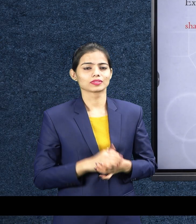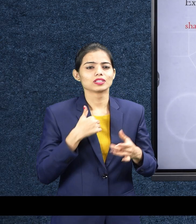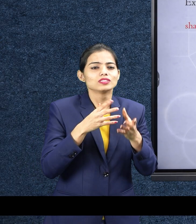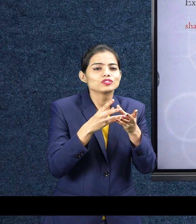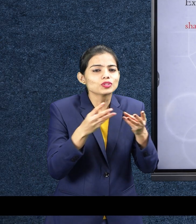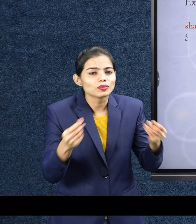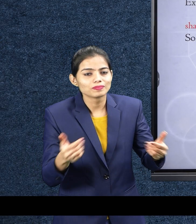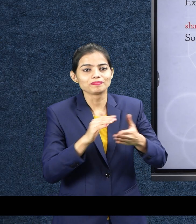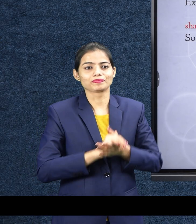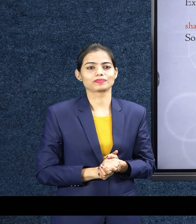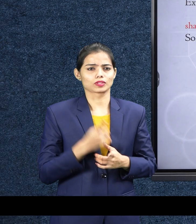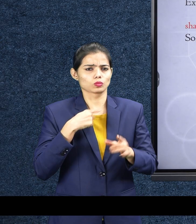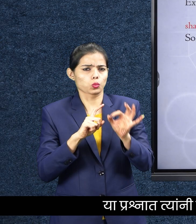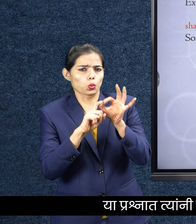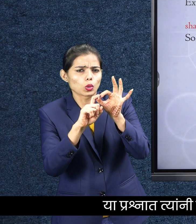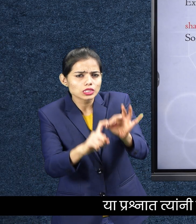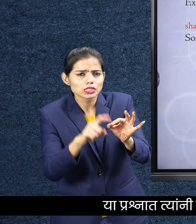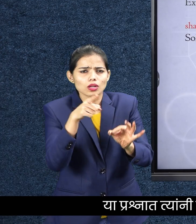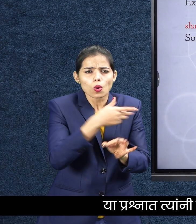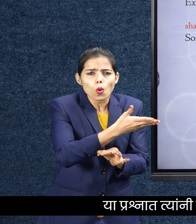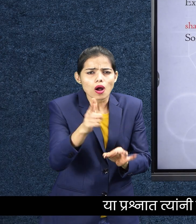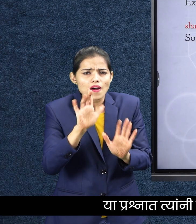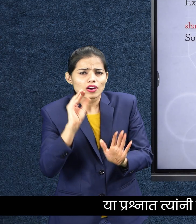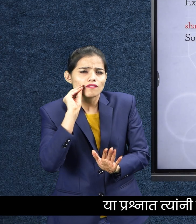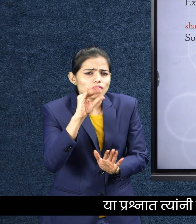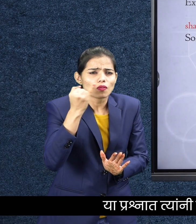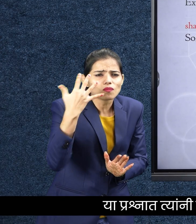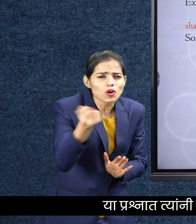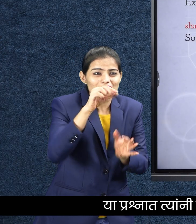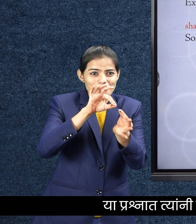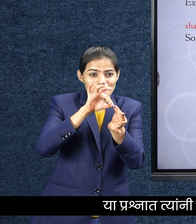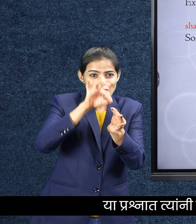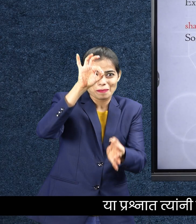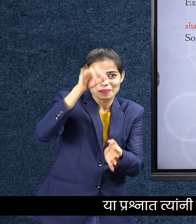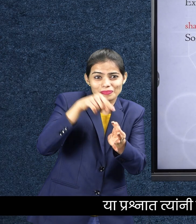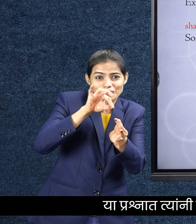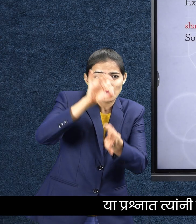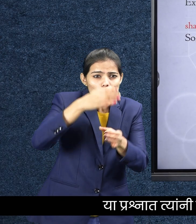उपाय: या प्रश्नात त्यांनी सिलेंडरची उंची शोधण्यास सांगितले आहे.